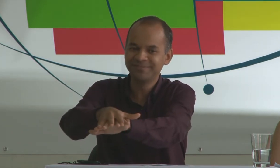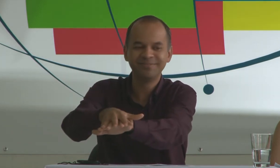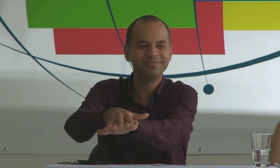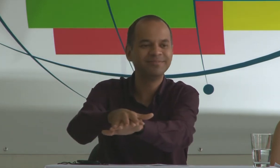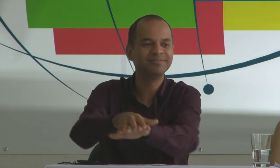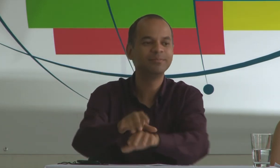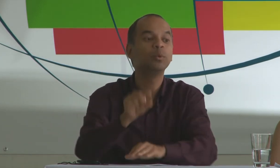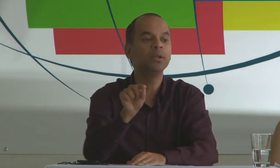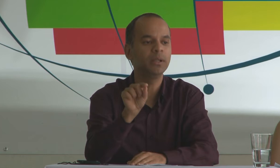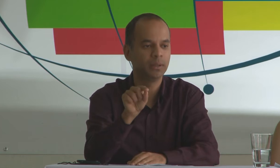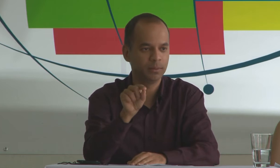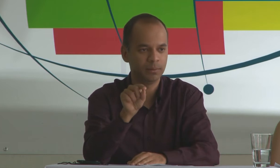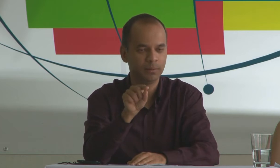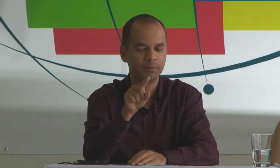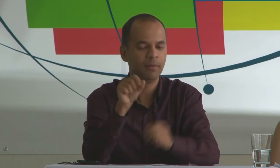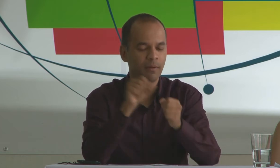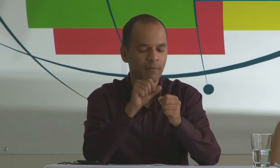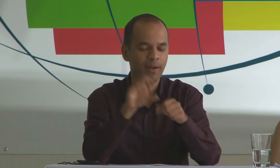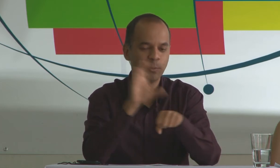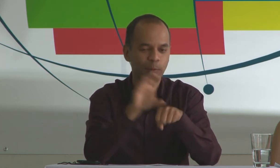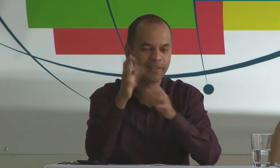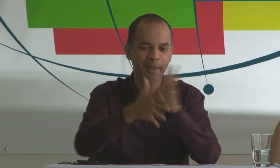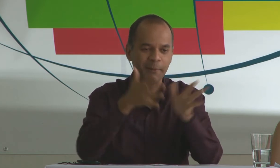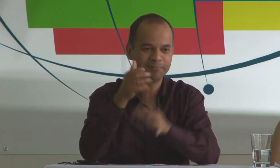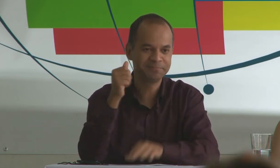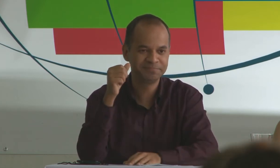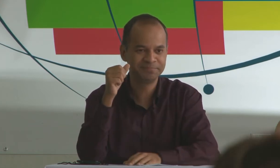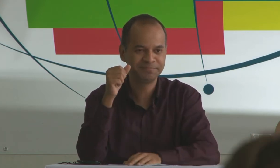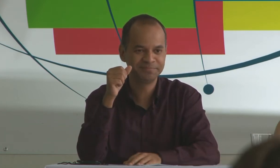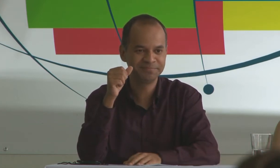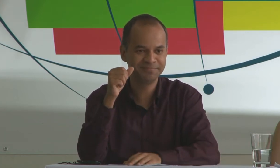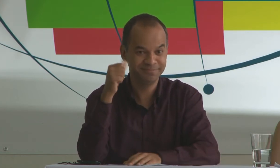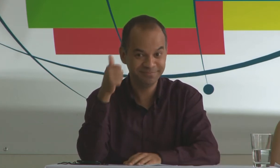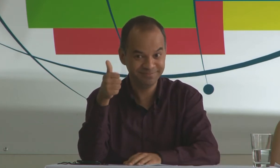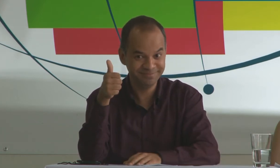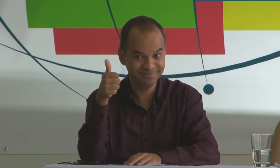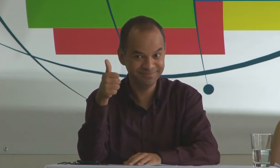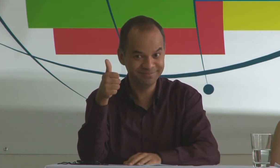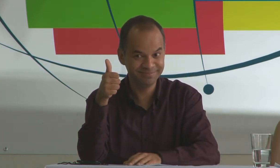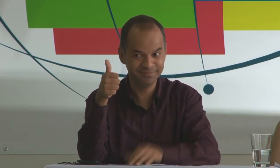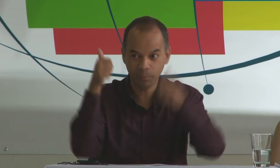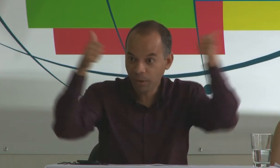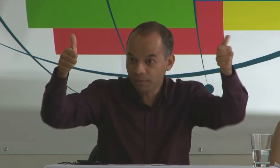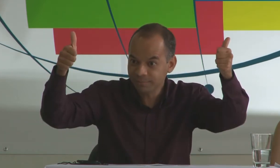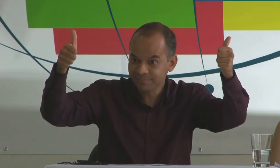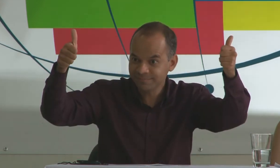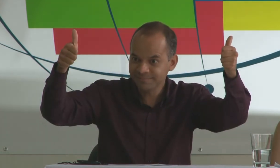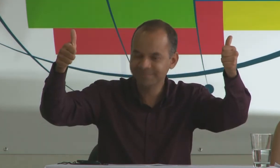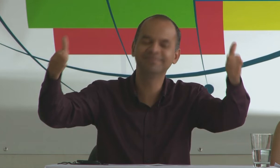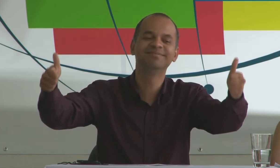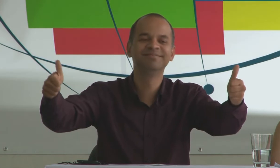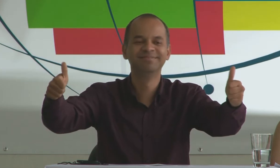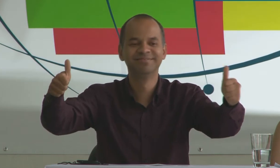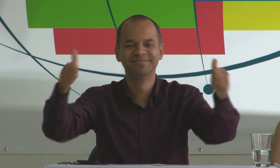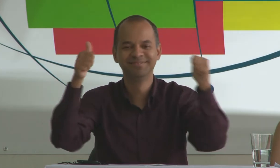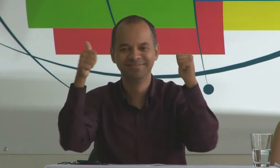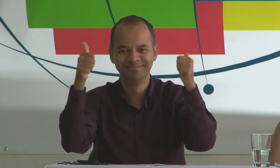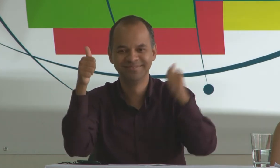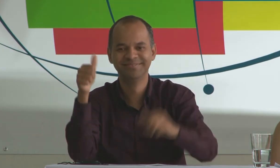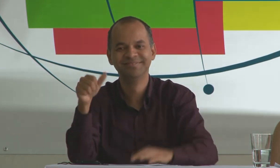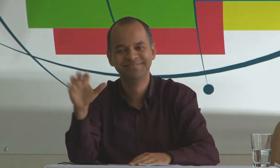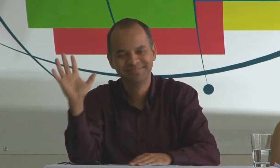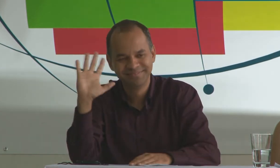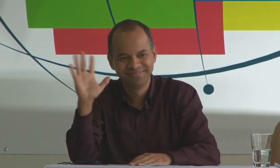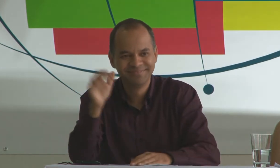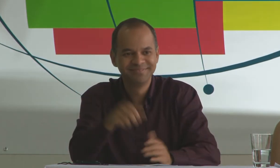Eu pedi que vocês apoiem essa questão de inclusão, mas de modo prático. Fazendo curso de formação, aprendo livros também. É assim, ok?